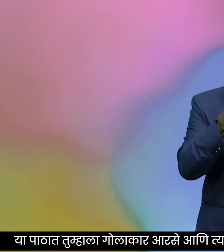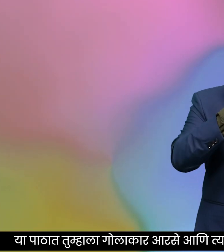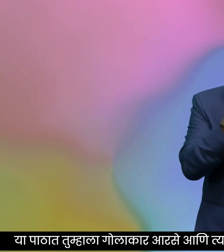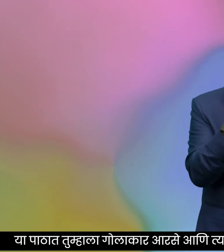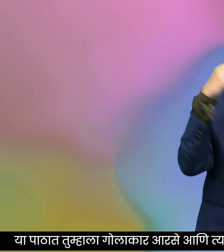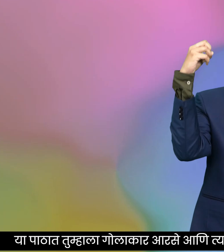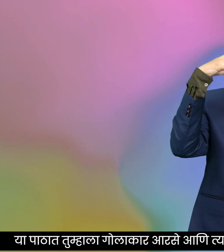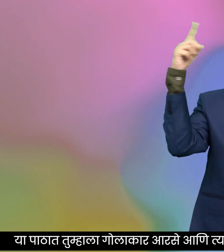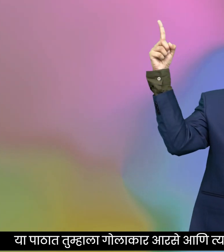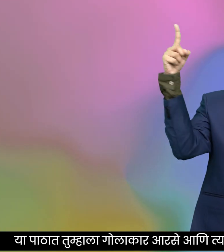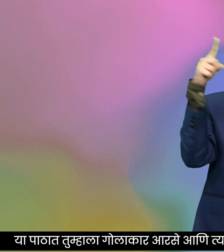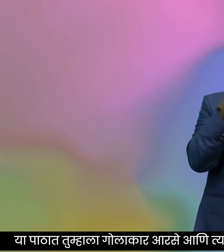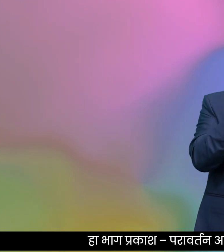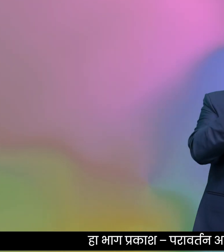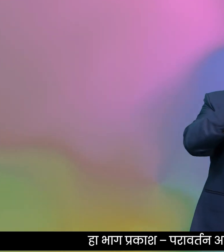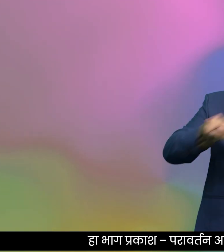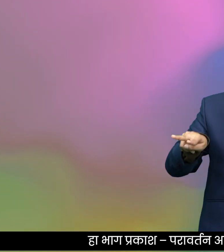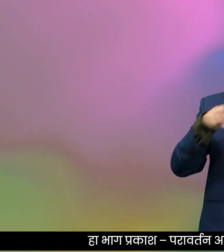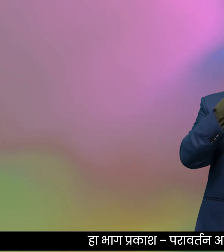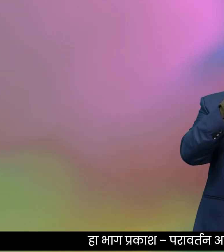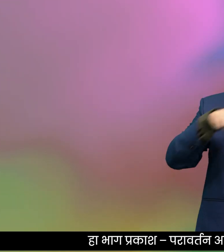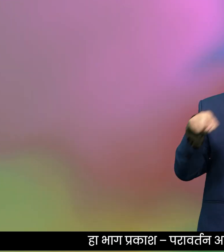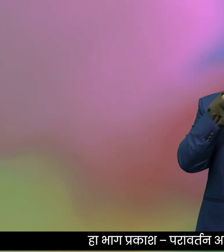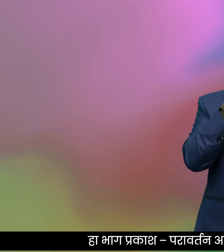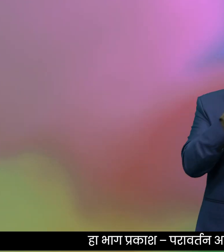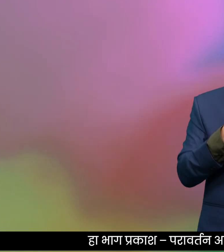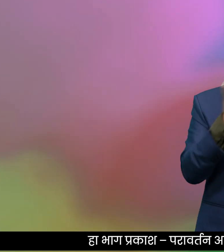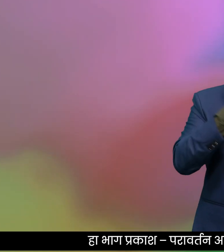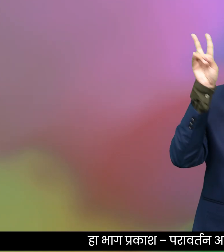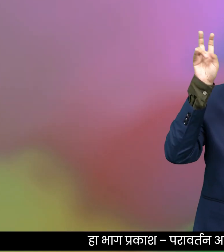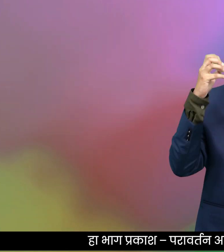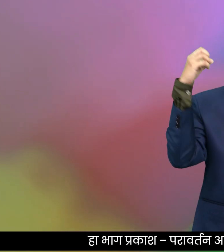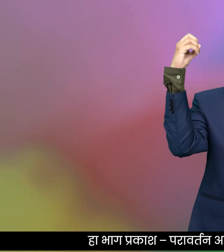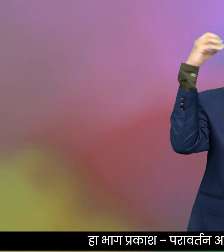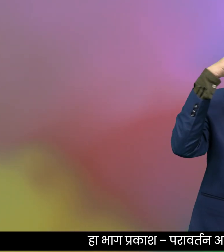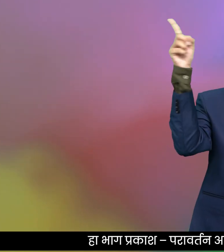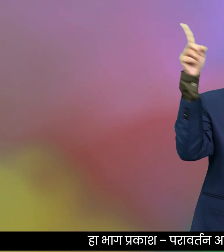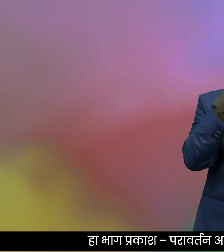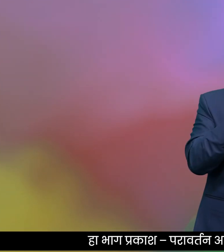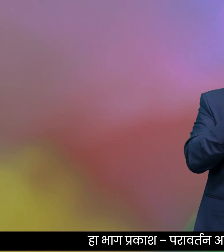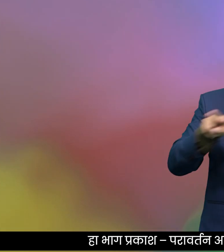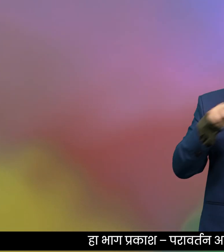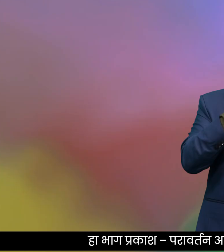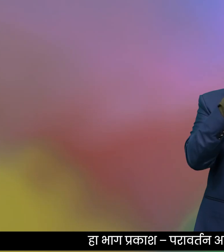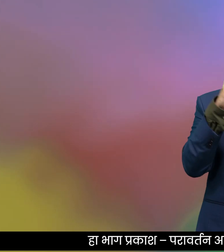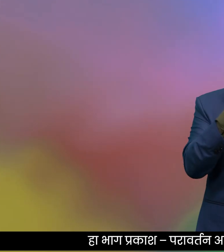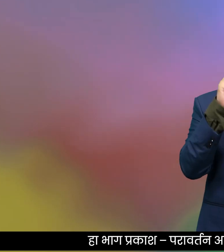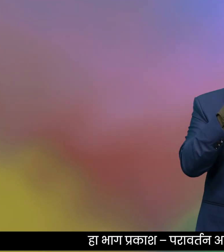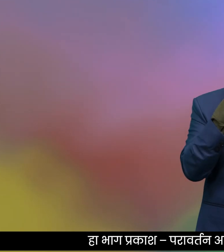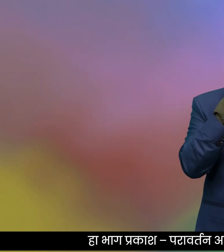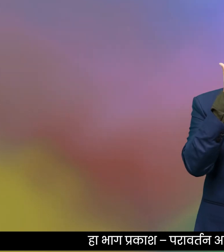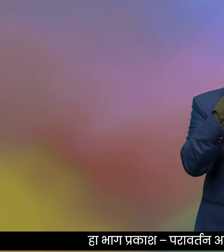समजावून सांगणार आहे. हा भाग प्रकाश परावर्तन आणि अपवर्तन या प्रकरणातून घेतलेला आहे.